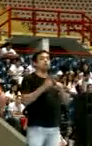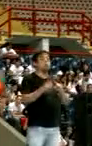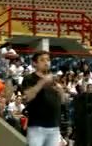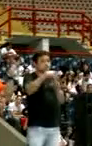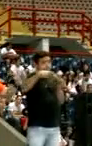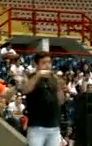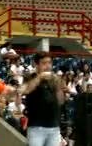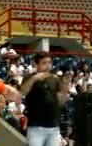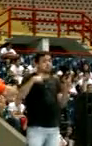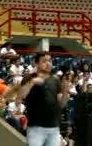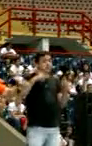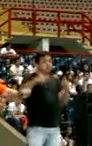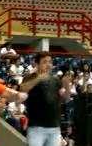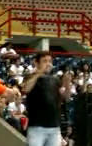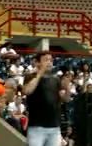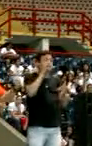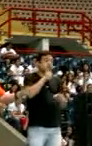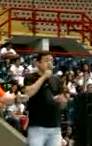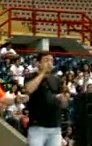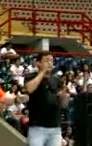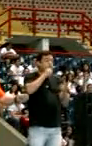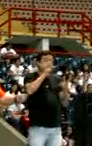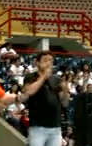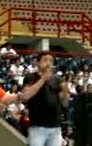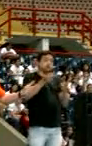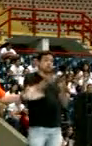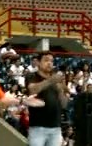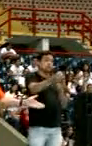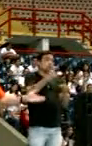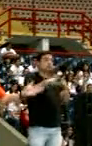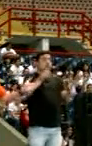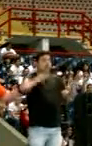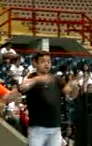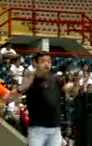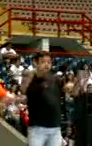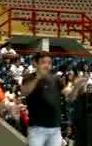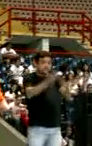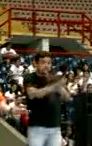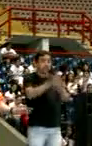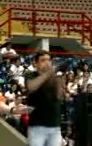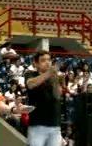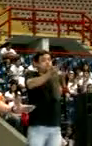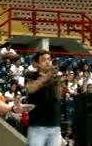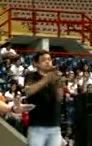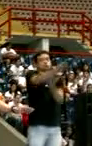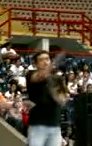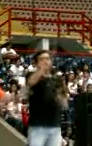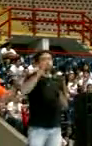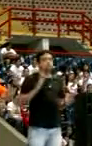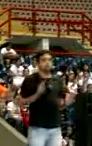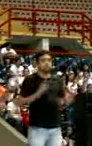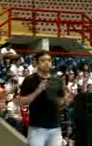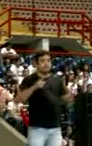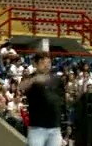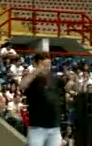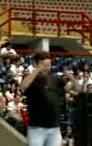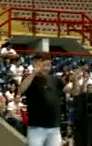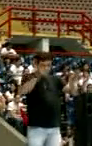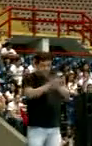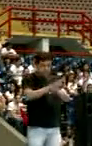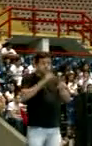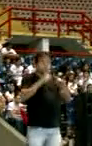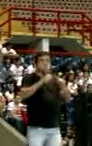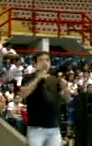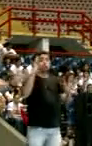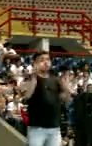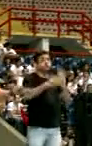dessa guerra, a guerra foi tão longa, foi tão longa, foi tão longa, que a guerra acabou e continuou. A guerra acabou porque todo